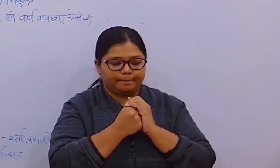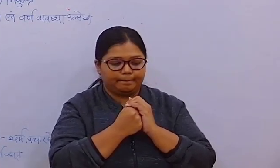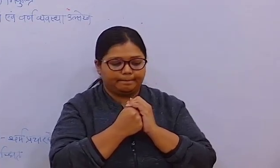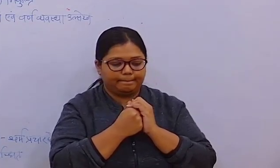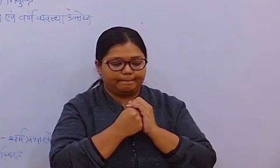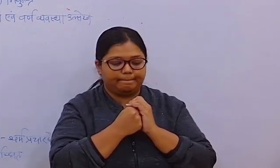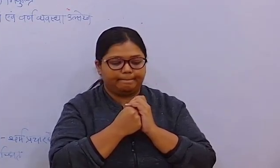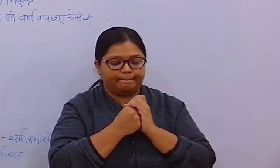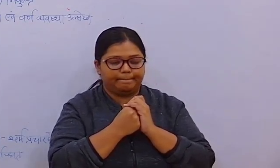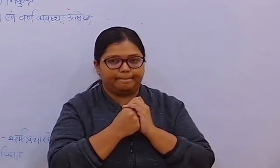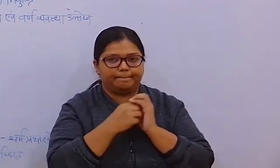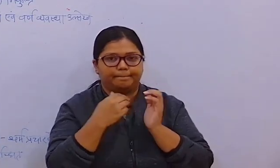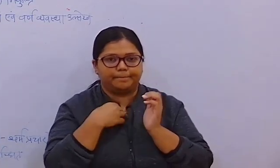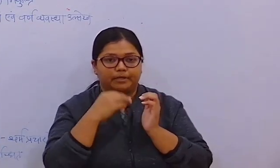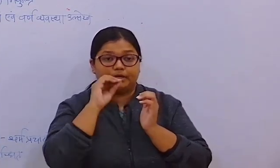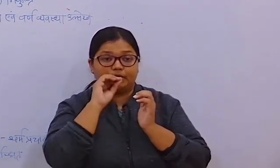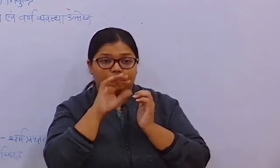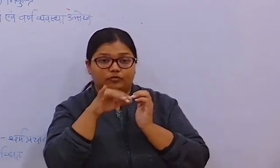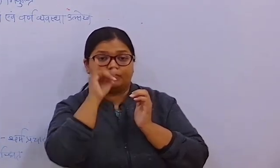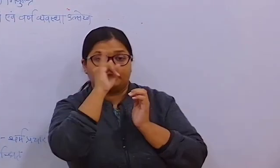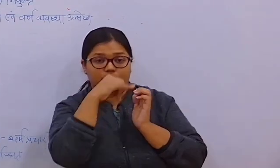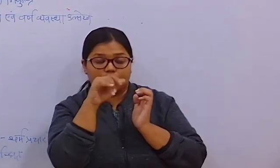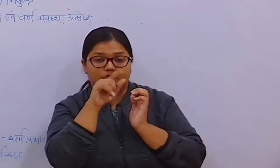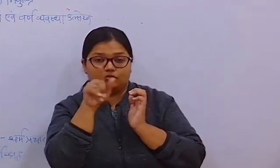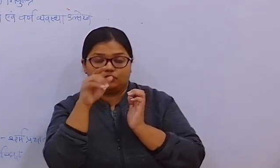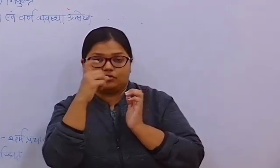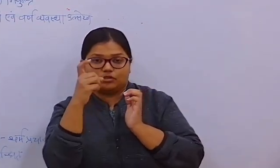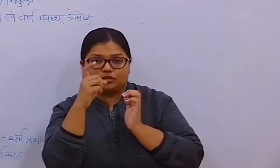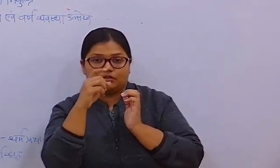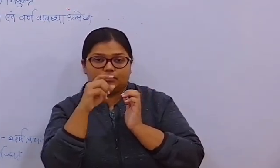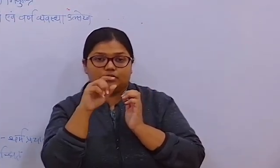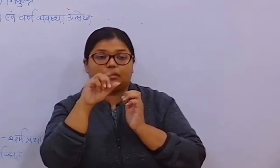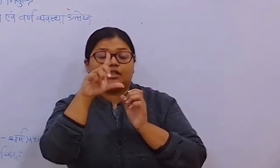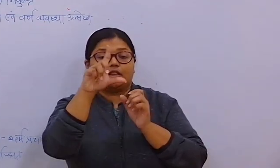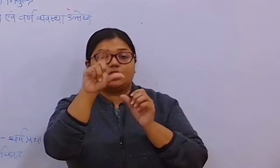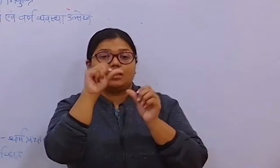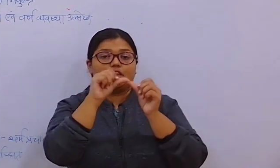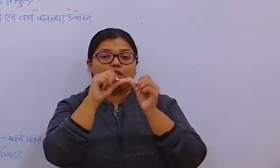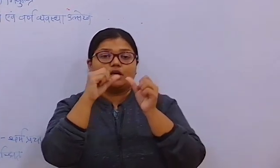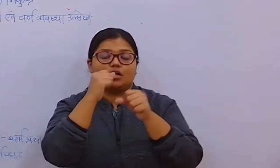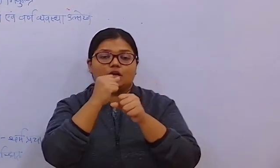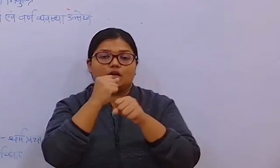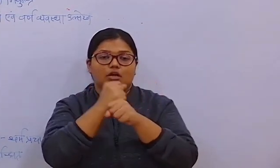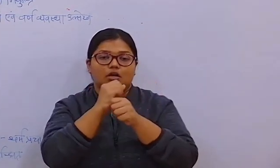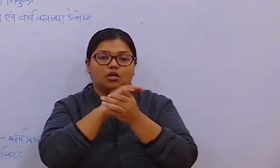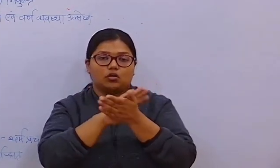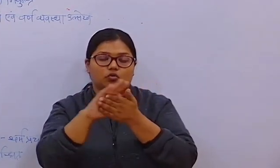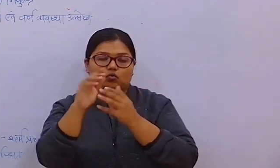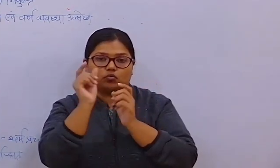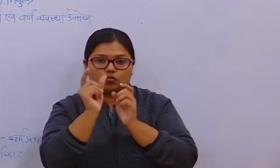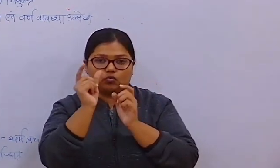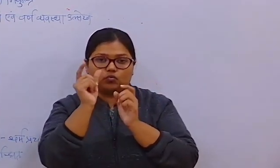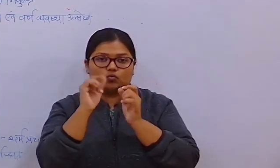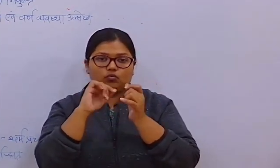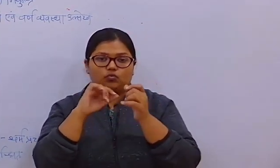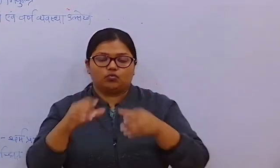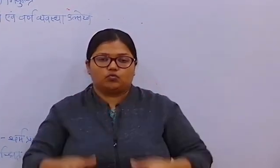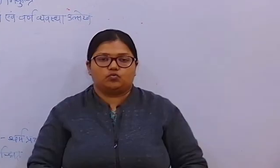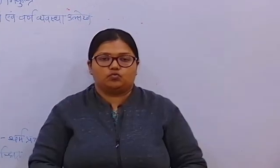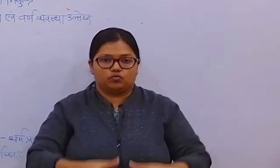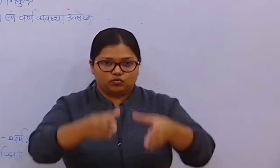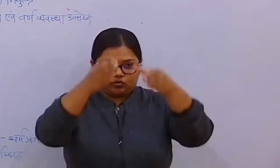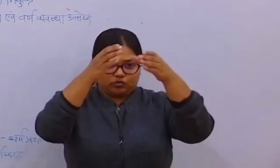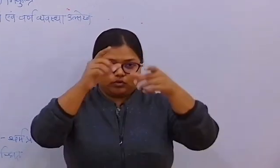बताए जा रहे हैं अलग टाइप के, उसको लिख लो। सातवां जो है लघु स्तंभ लेख है, वो अभी प्रेजेंट में कहाँ है इसकी जानकारी नहीं है मेरे